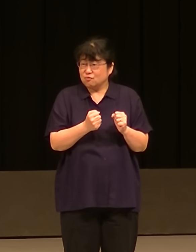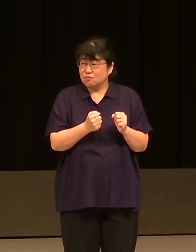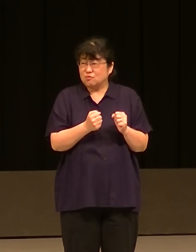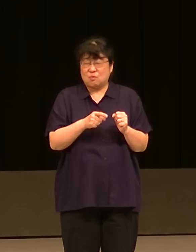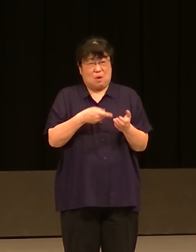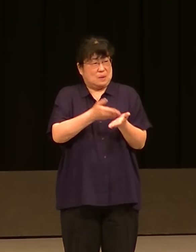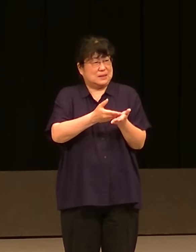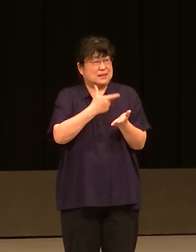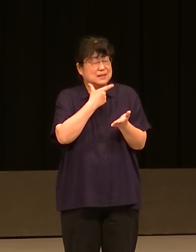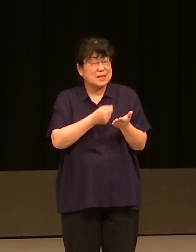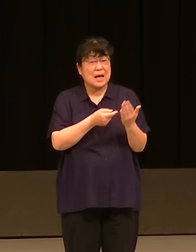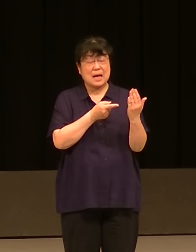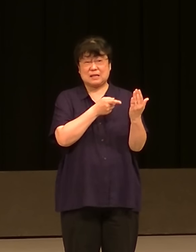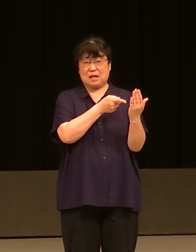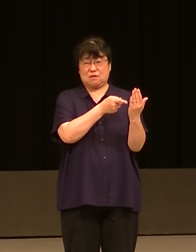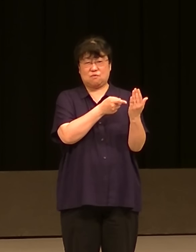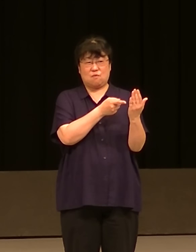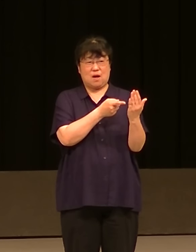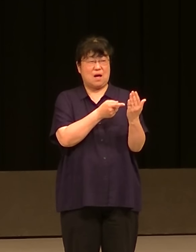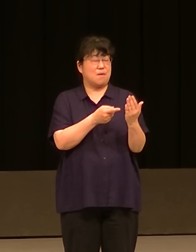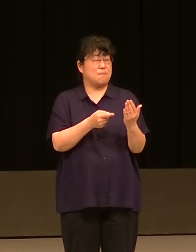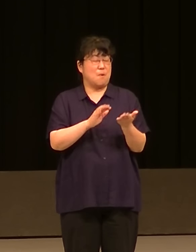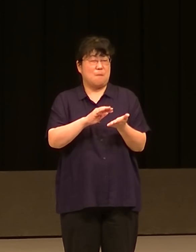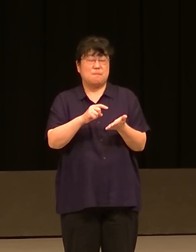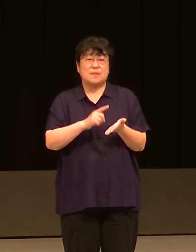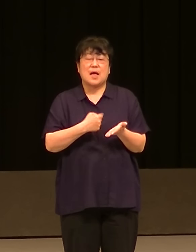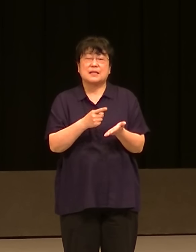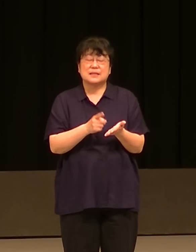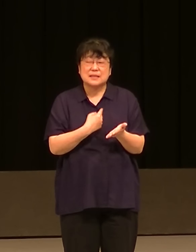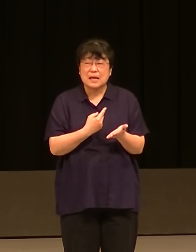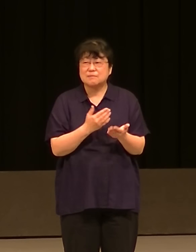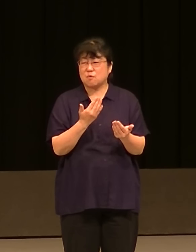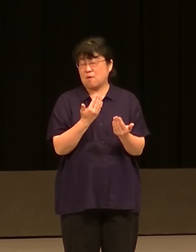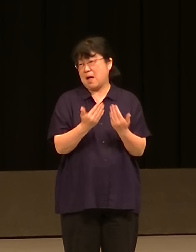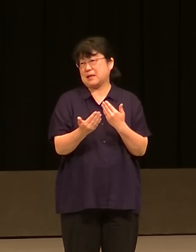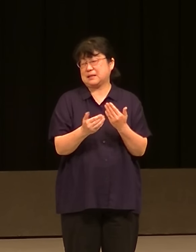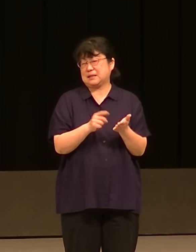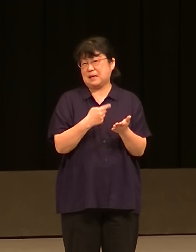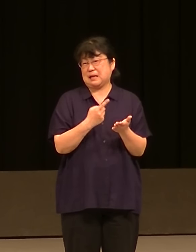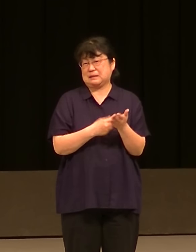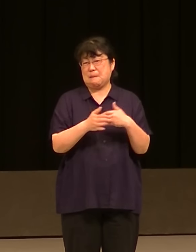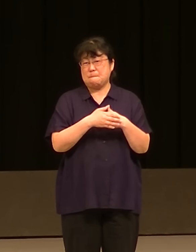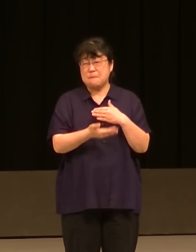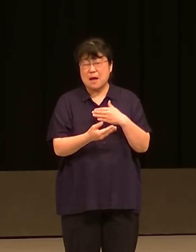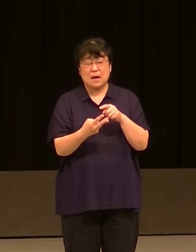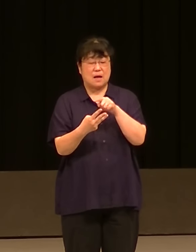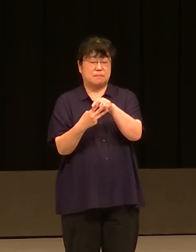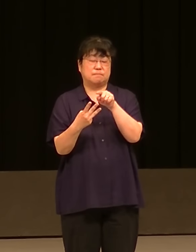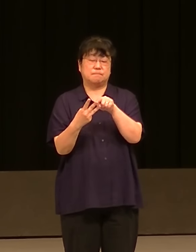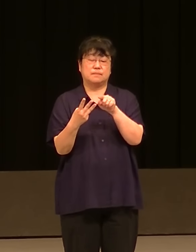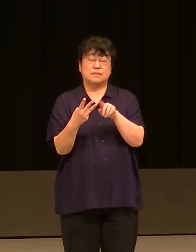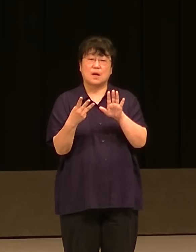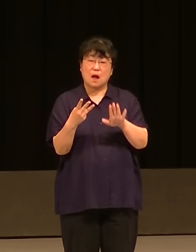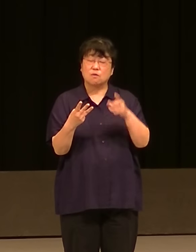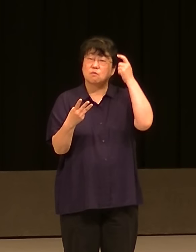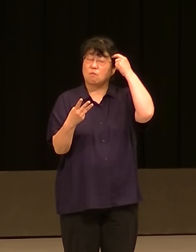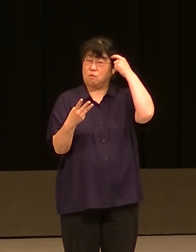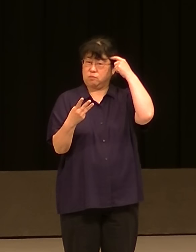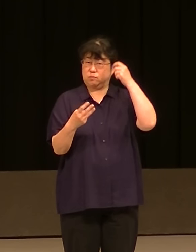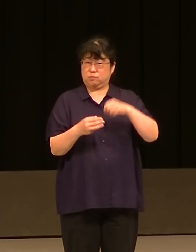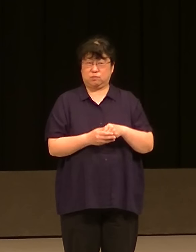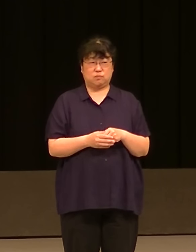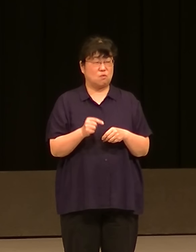せたい人々には決定的に欠けているものが、3つあるというふうに、私は思います。この